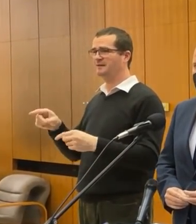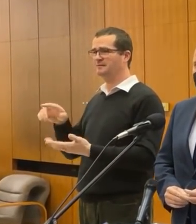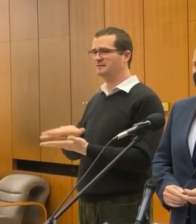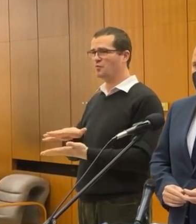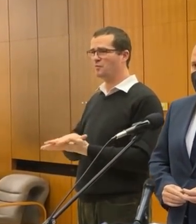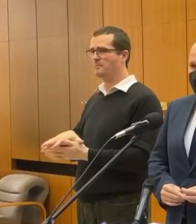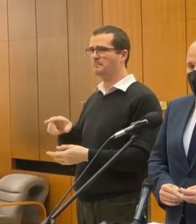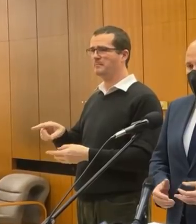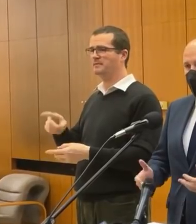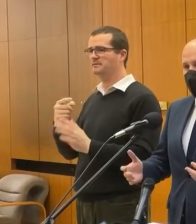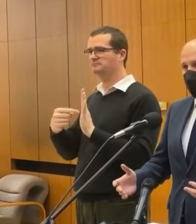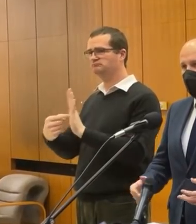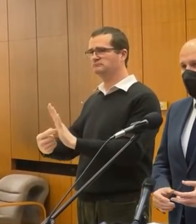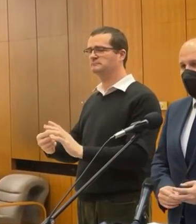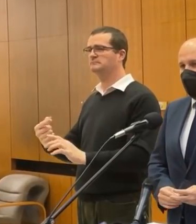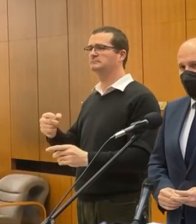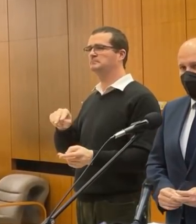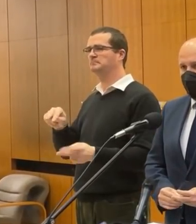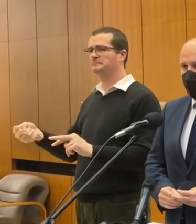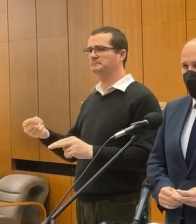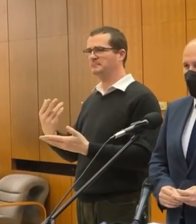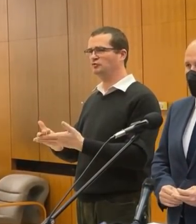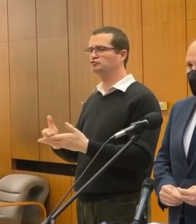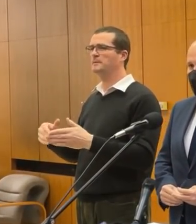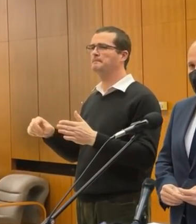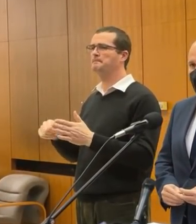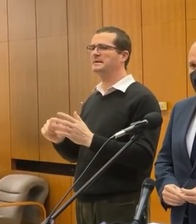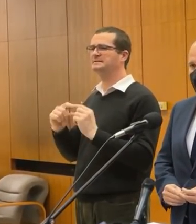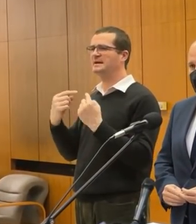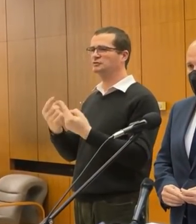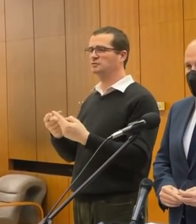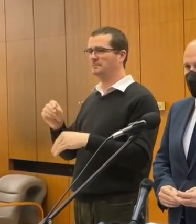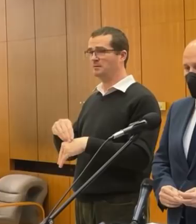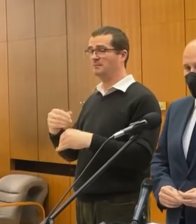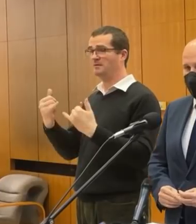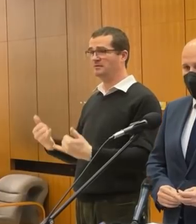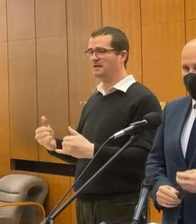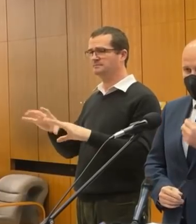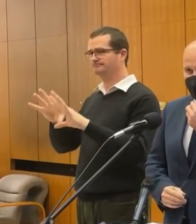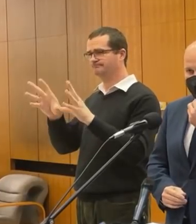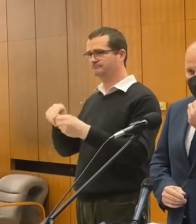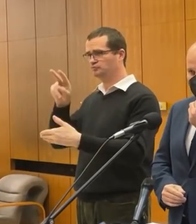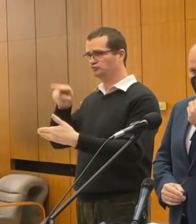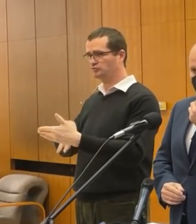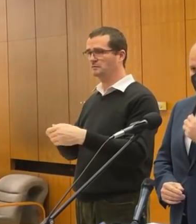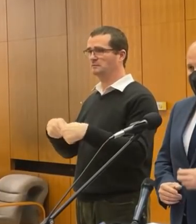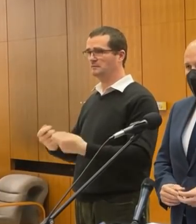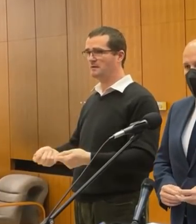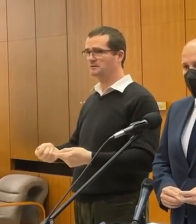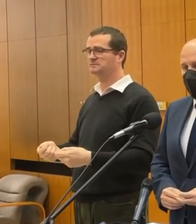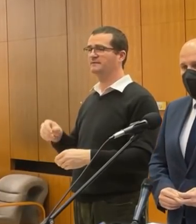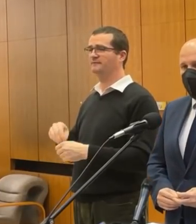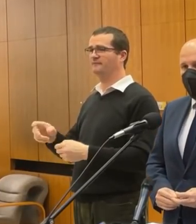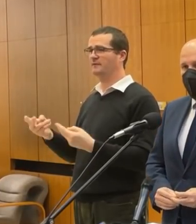dokument predstavený alebo predložený na medzirezortné pripomienkové konanie. Dnes ho budete mať možnosť si komplet celý prečítať v